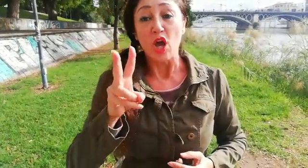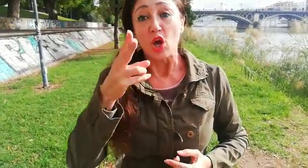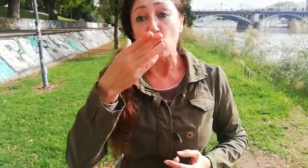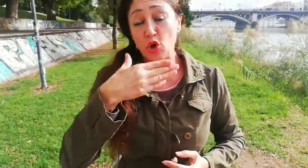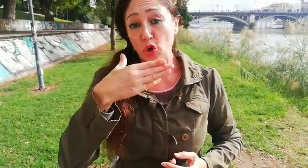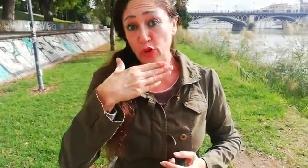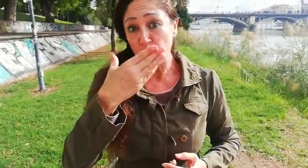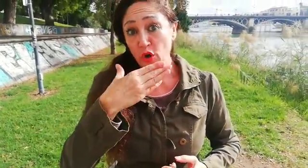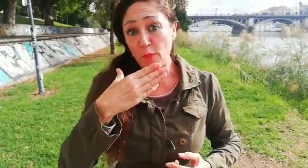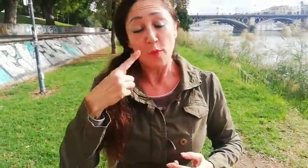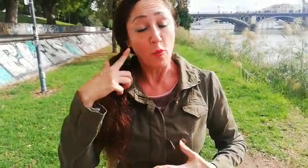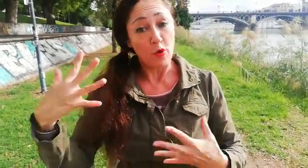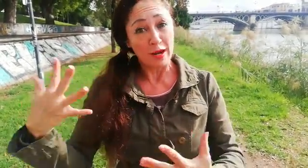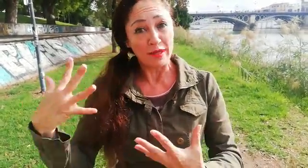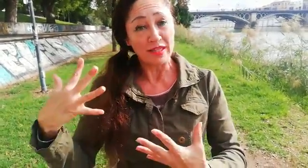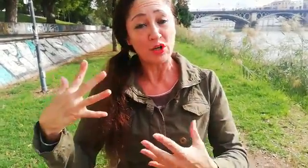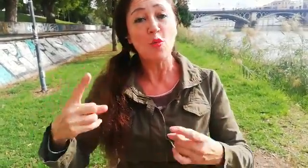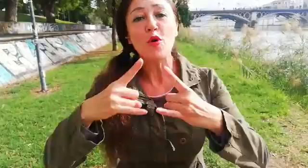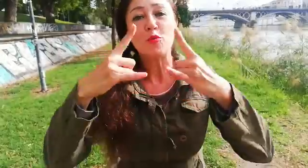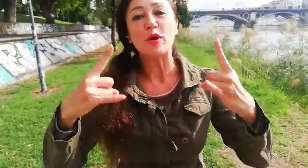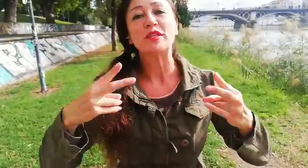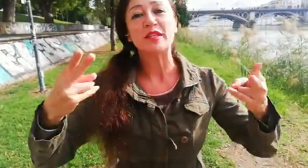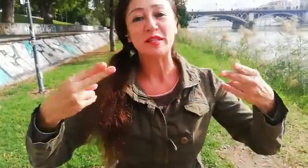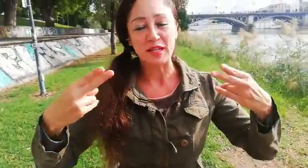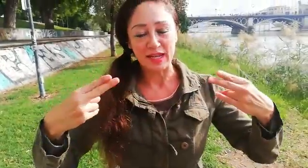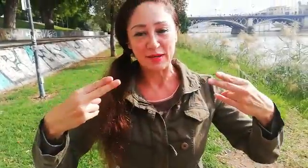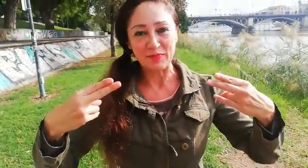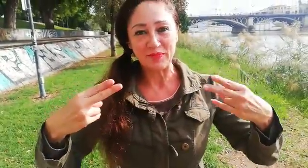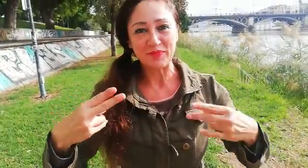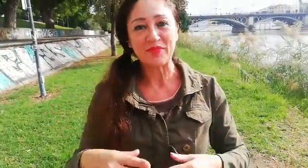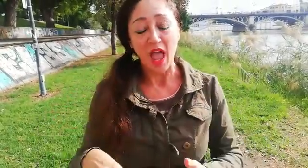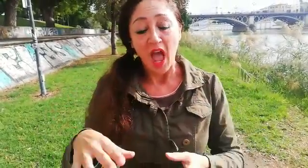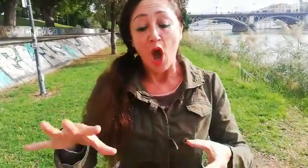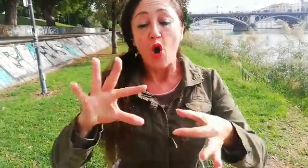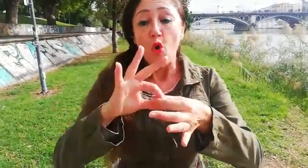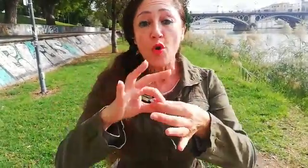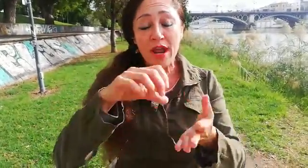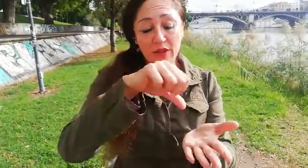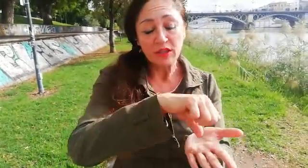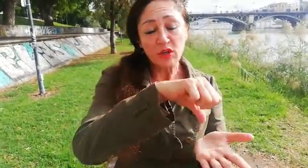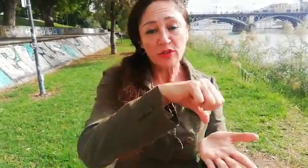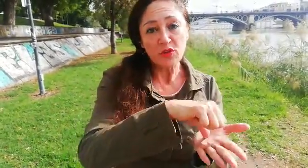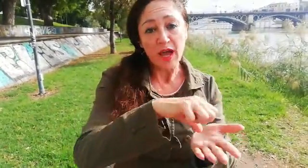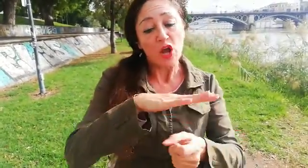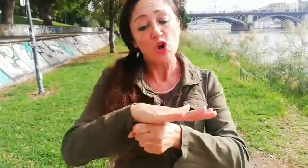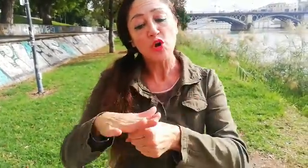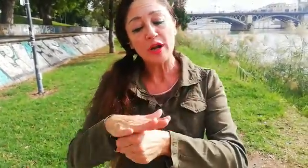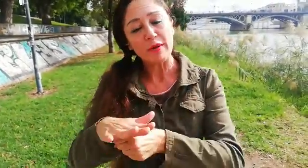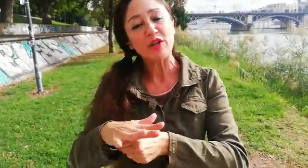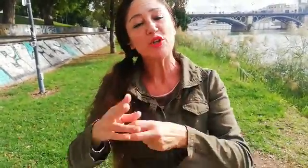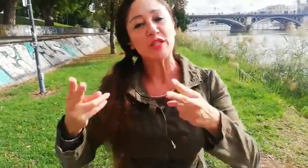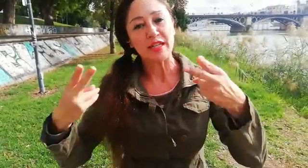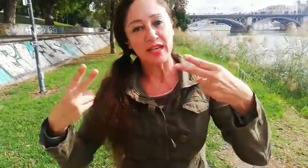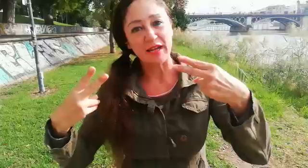conocido popularmente como el puente de Triana. Une el centro de la ciudad con el barrio de Triana,